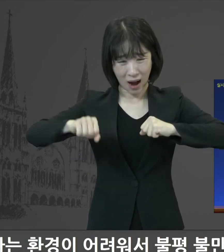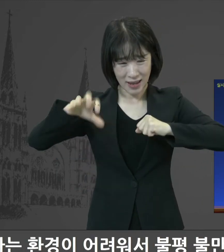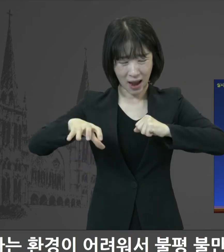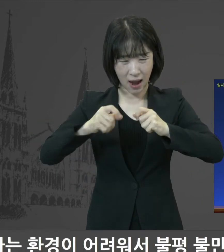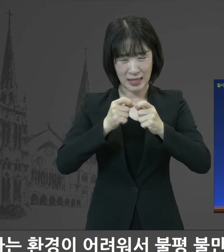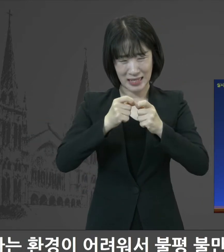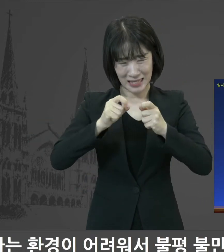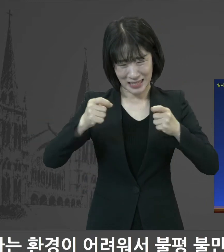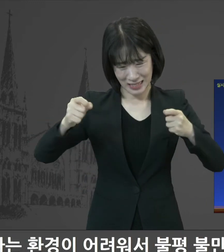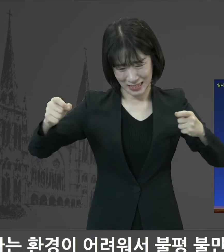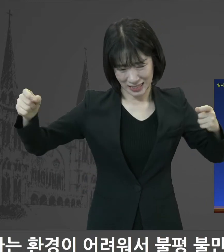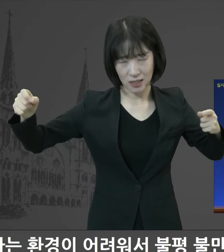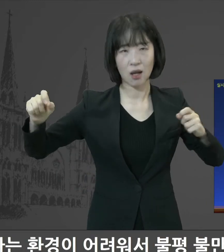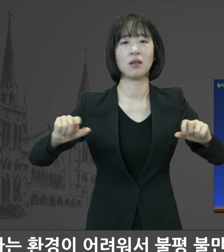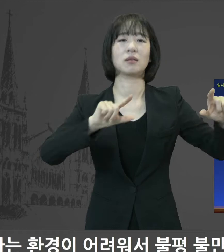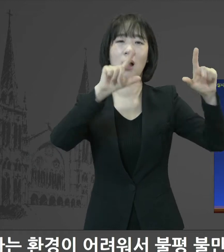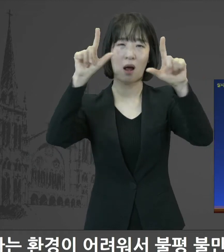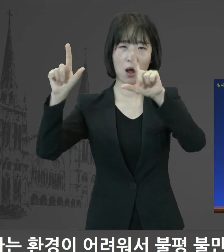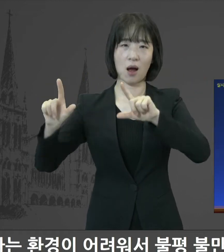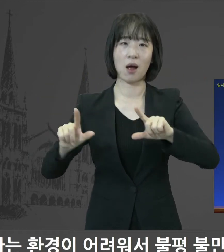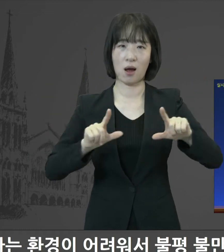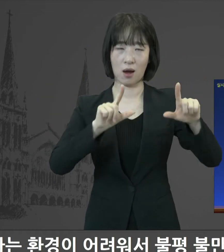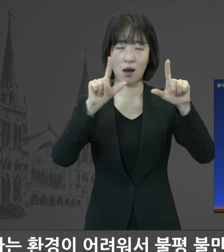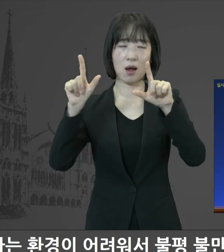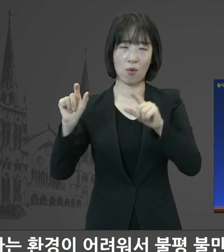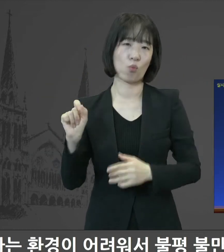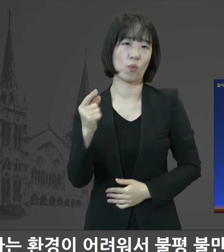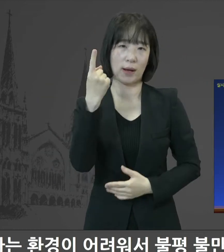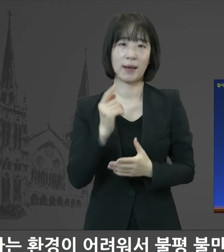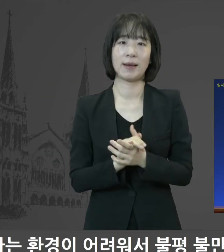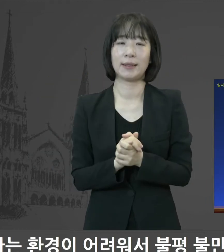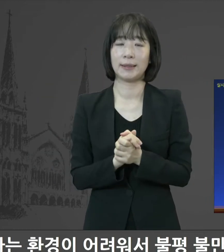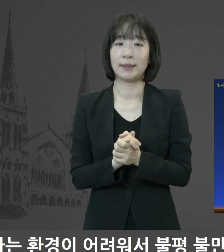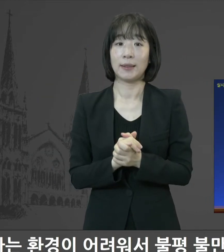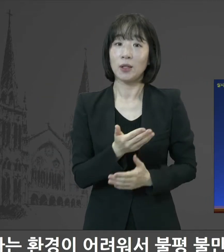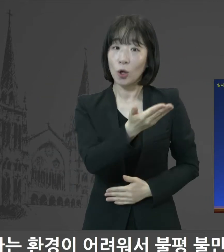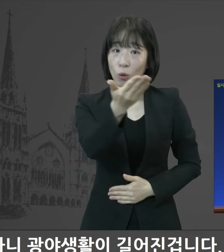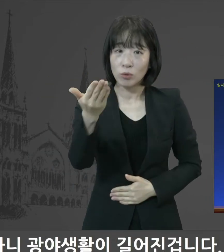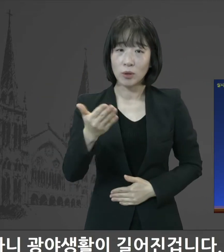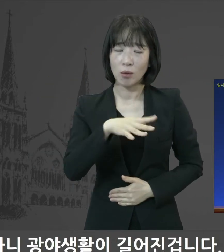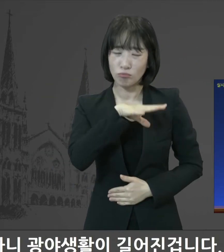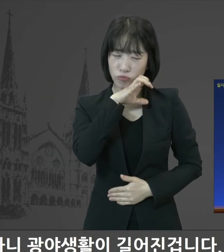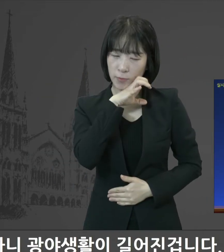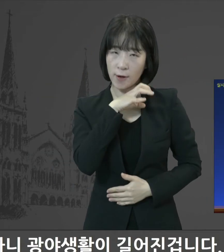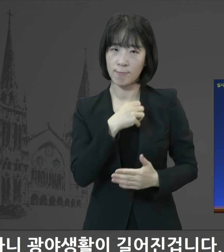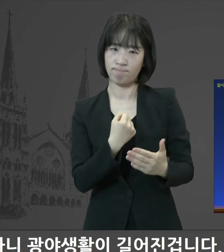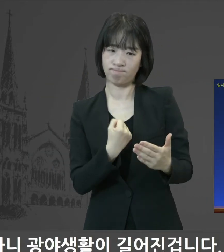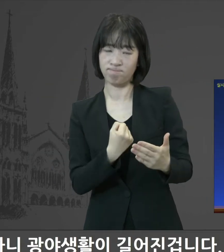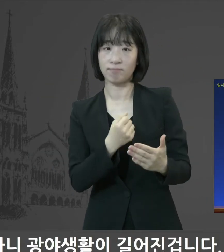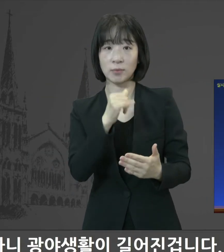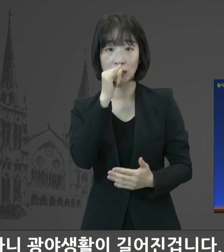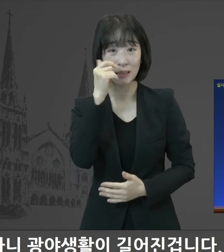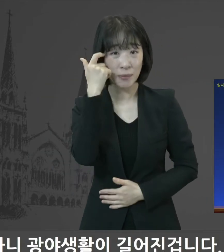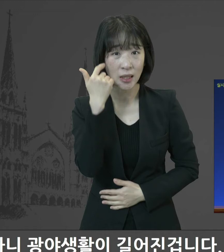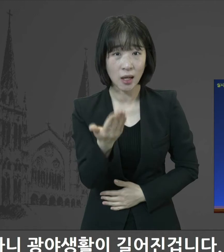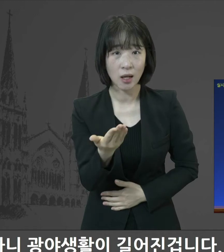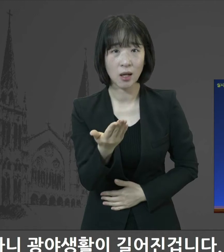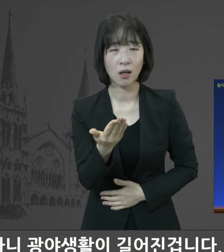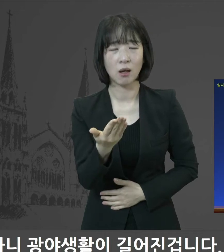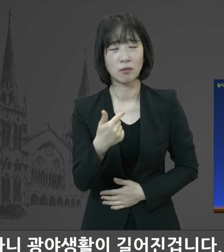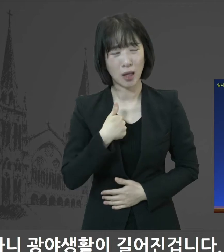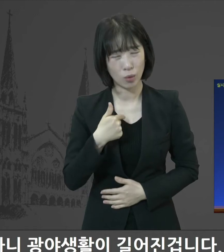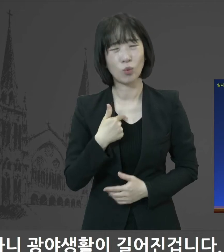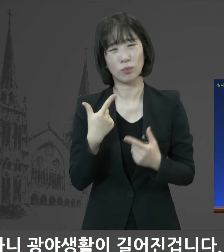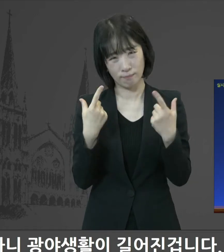여러분, 혹시 불평불만이 지금 여러분 가운데 있으십니까? 인생에 불평불만이 어떻게